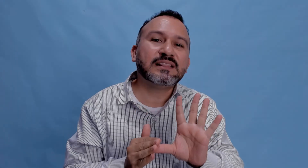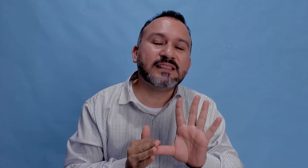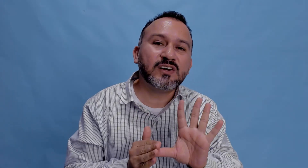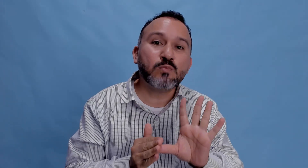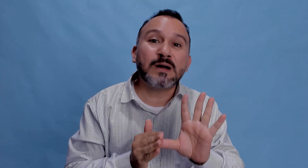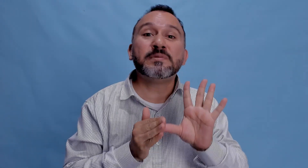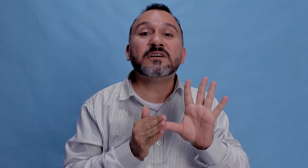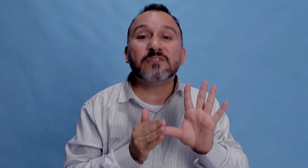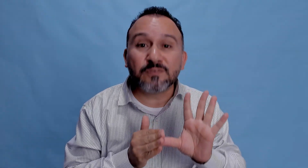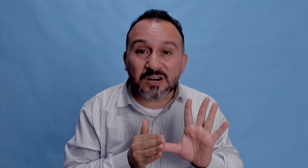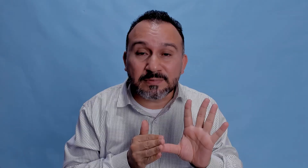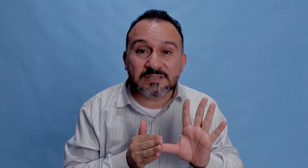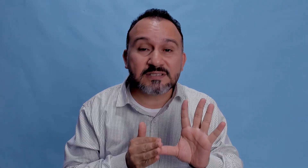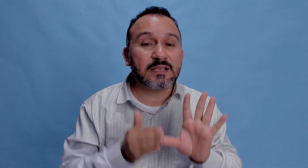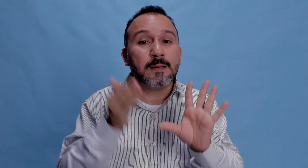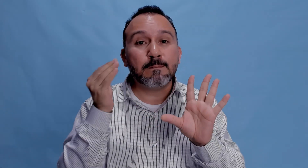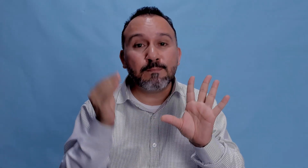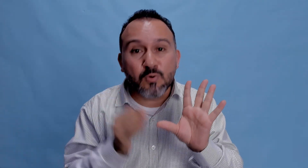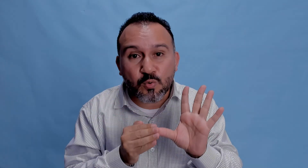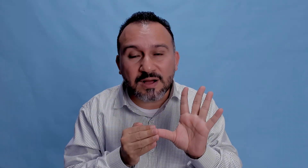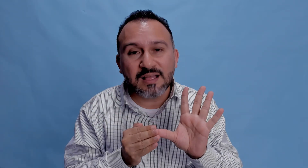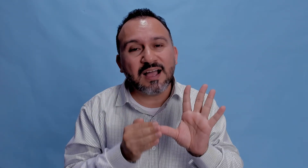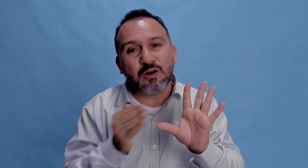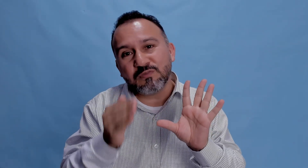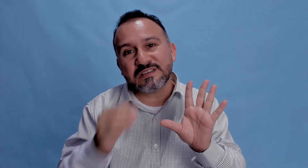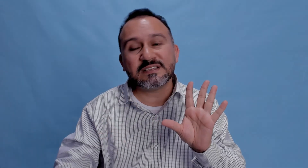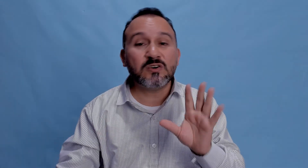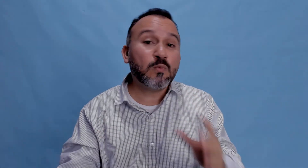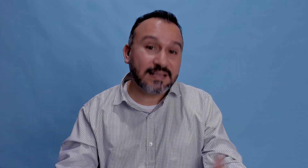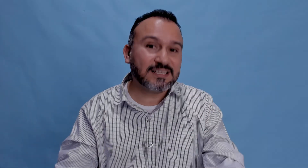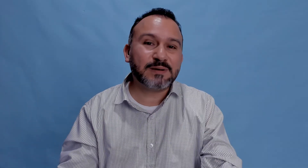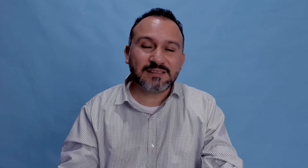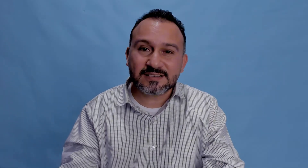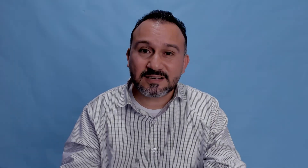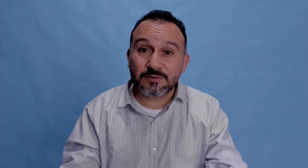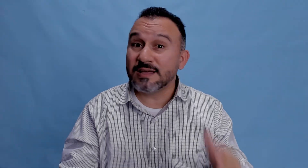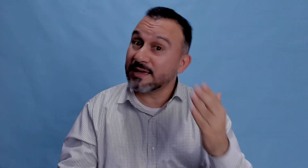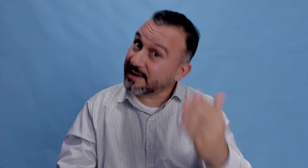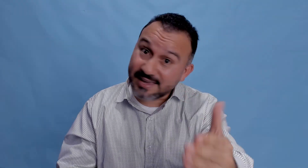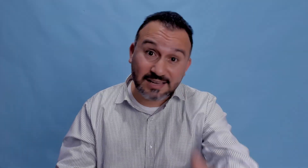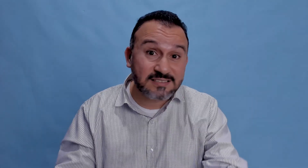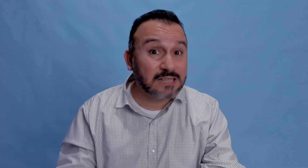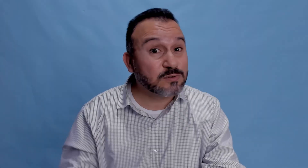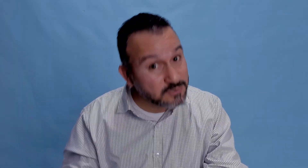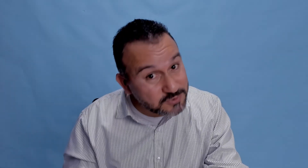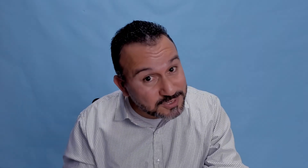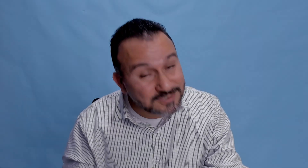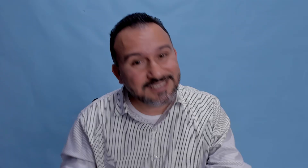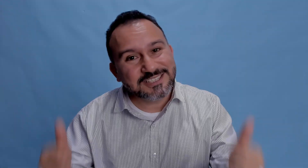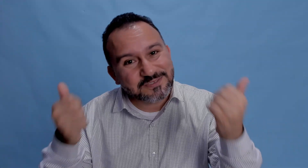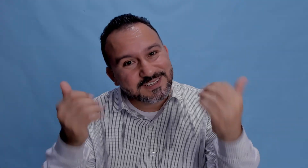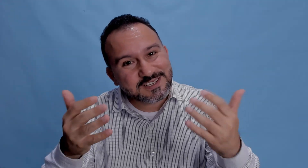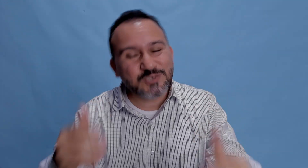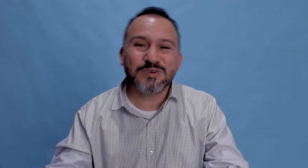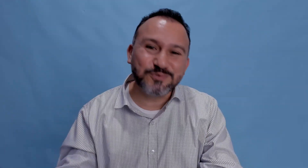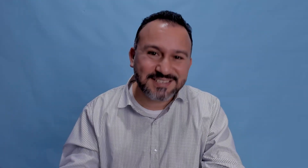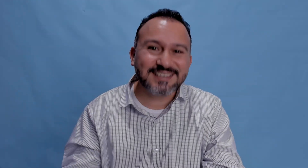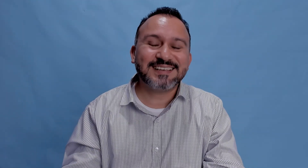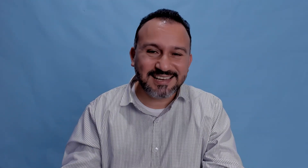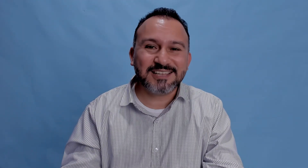ter uma performance boa ao fazer uma interpretação, que é realizar o seu sonho de fazer a sua música em